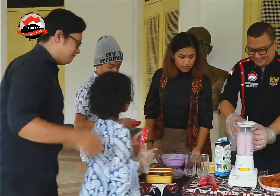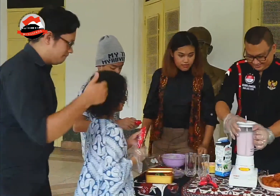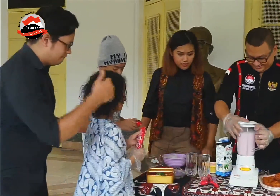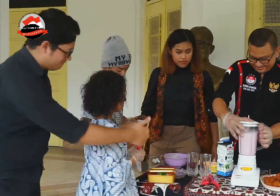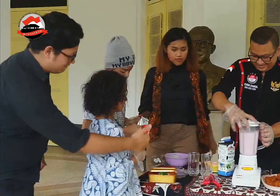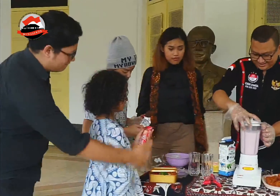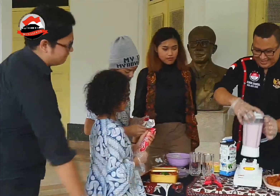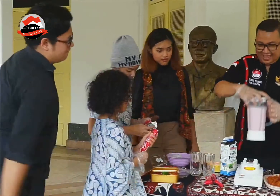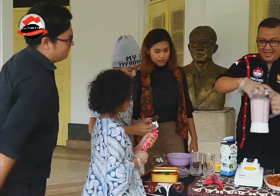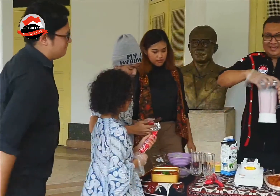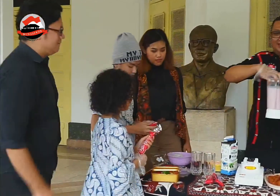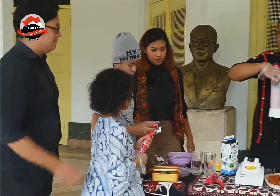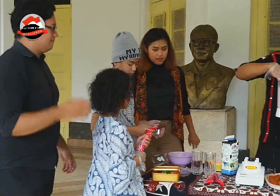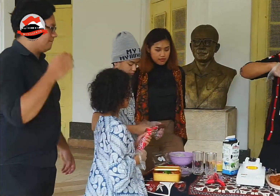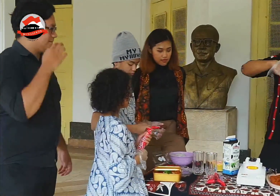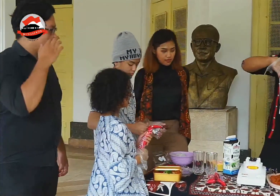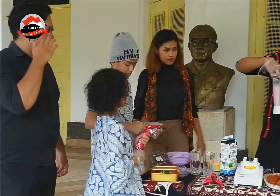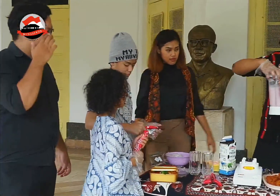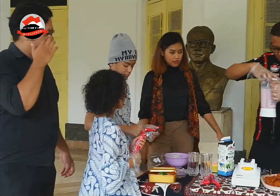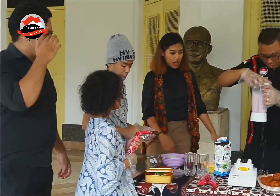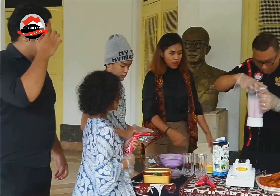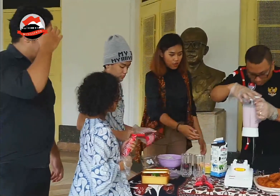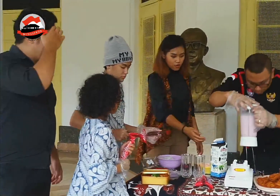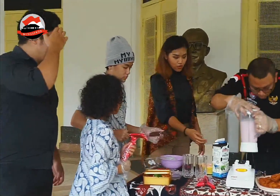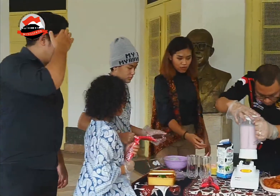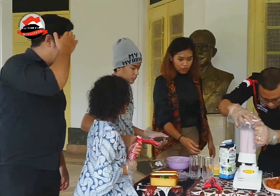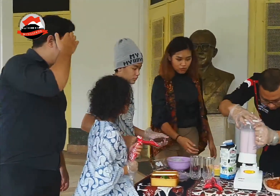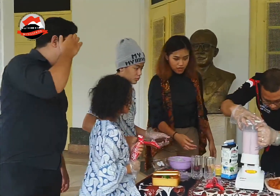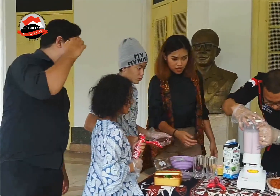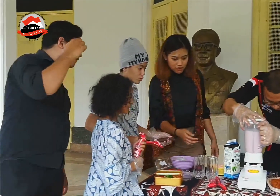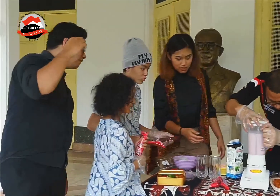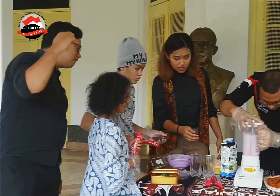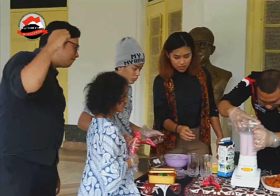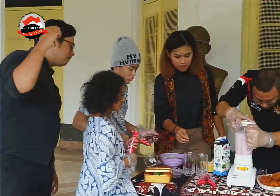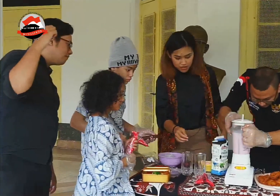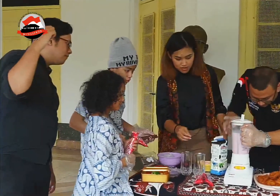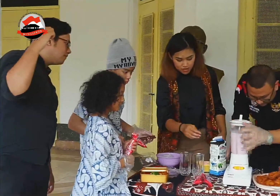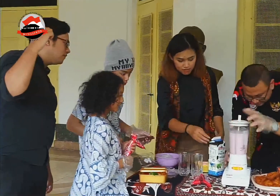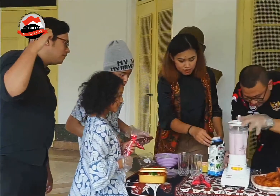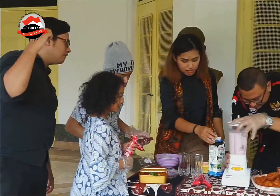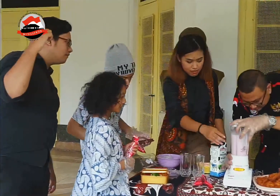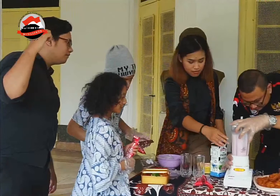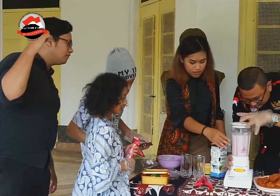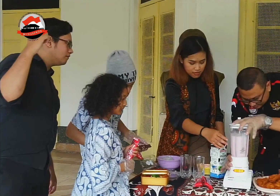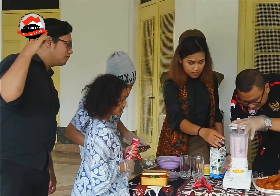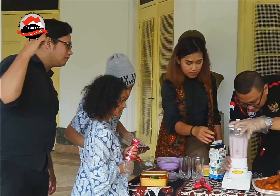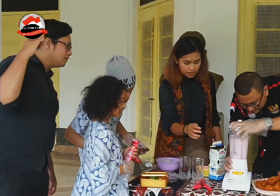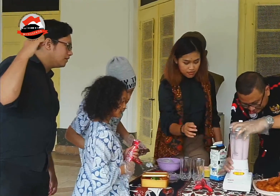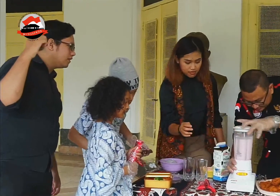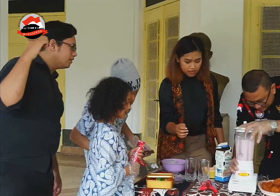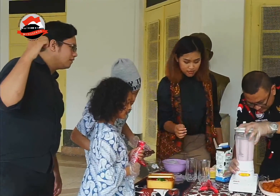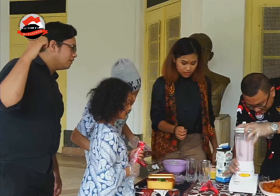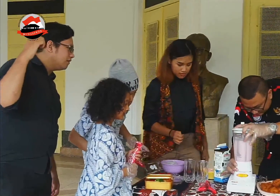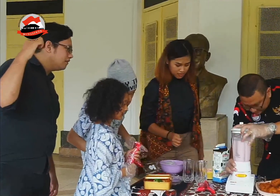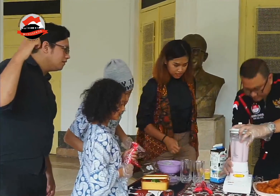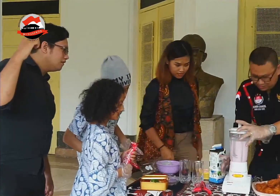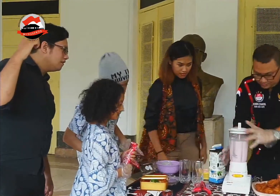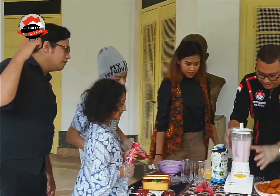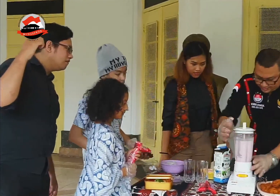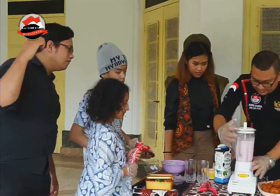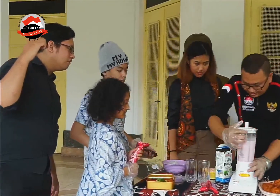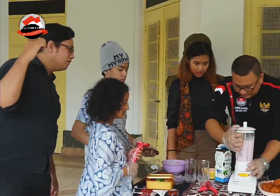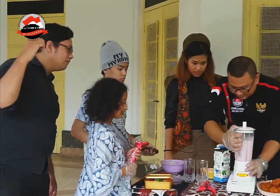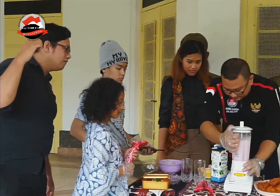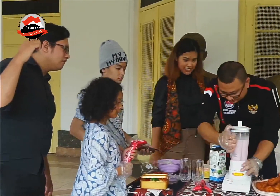Pintar. Ya, ini dia. Wah. Wow. Tumpah ternyata. Ininya